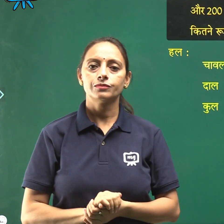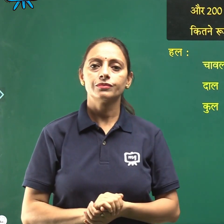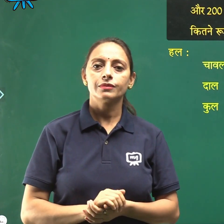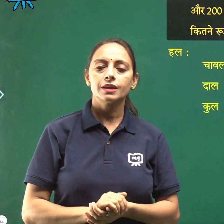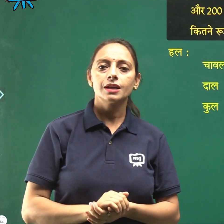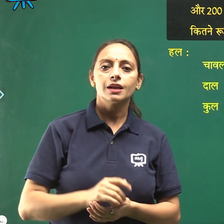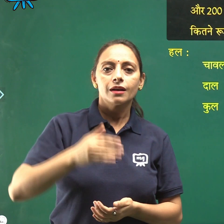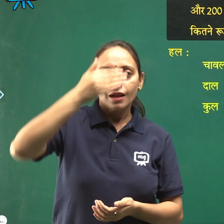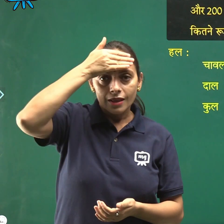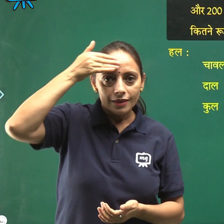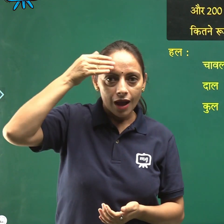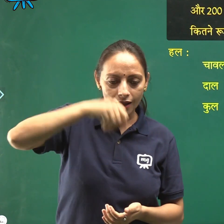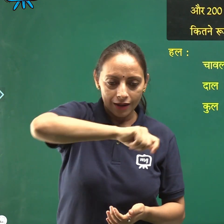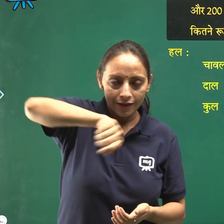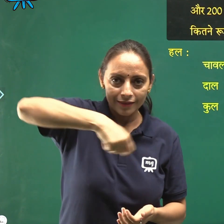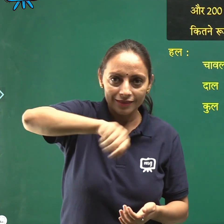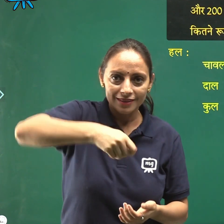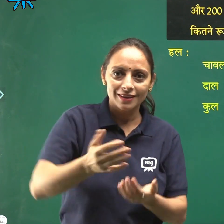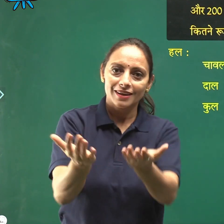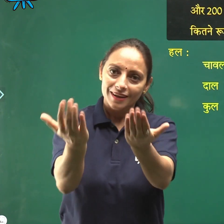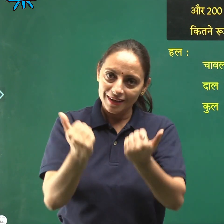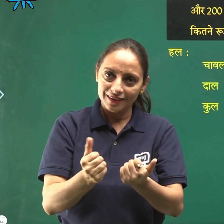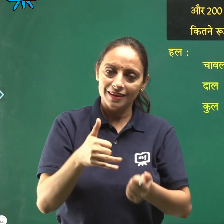दाल खरीदती है,